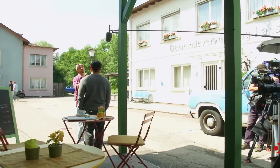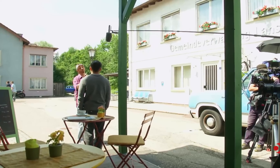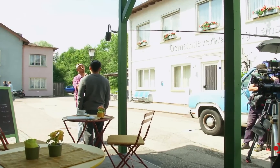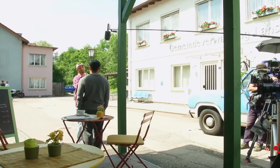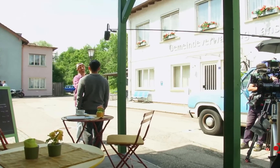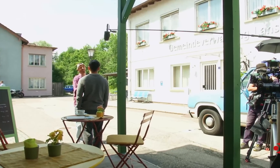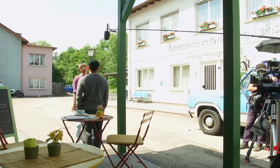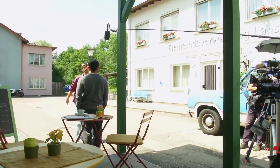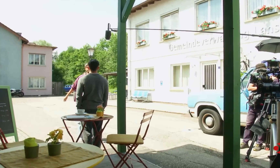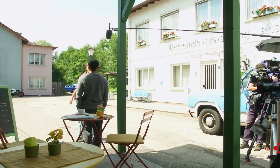Schalt da noch drin.